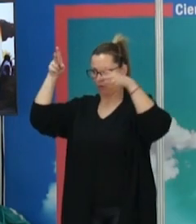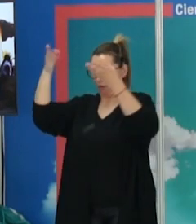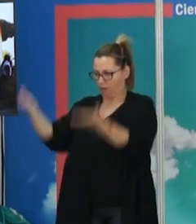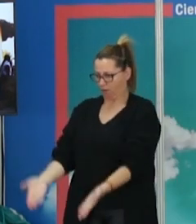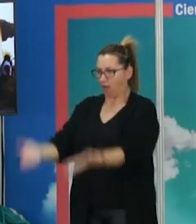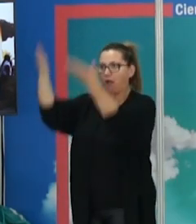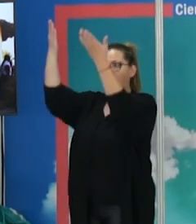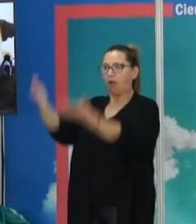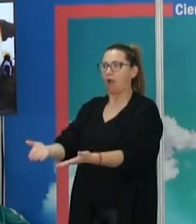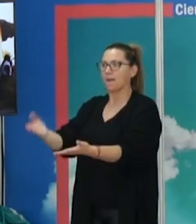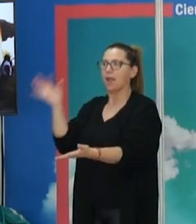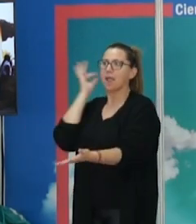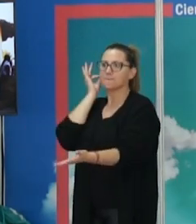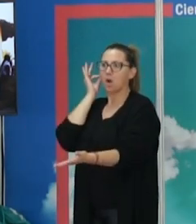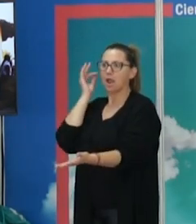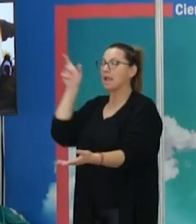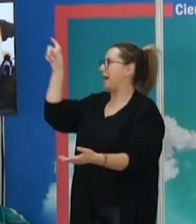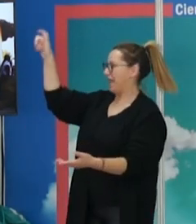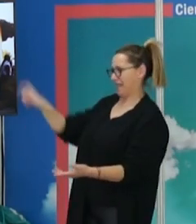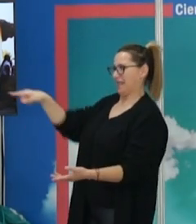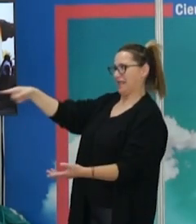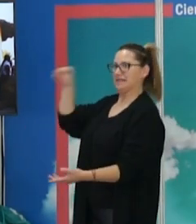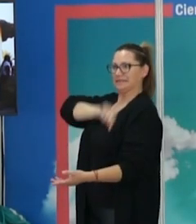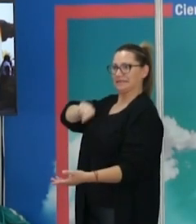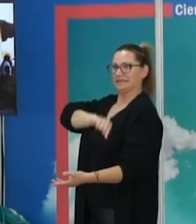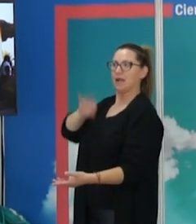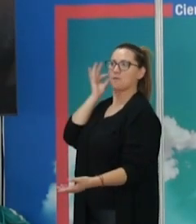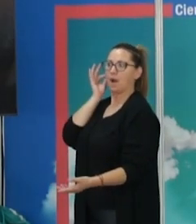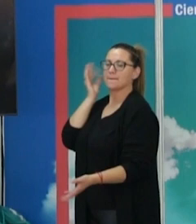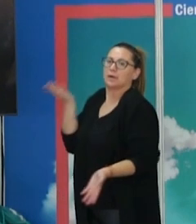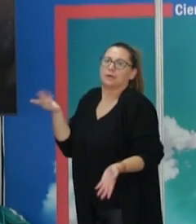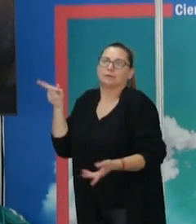ella se consideraba una mujer. Pero obviamente eso planteaba problemas de competencia.